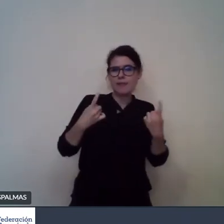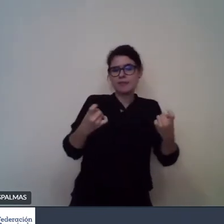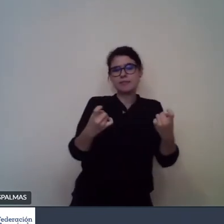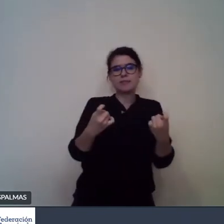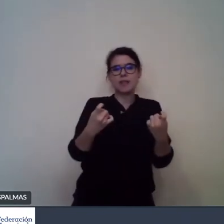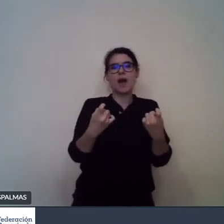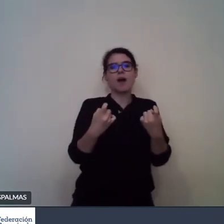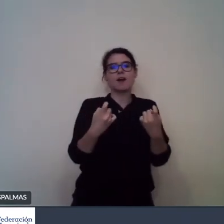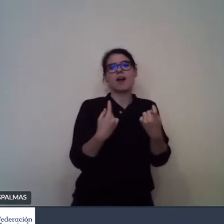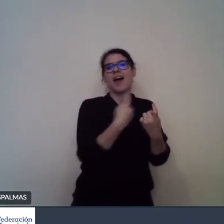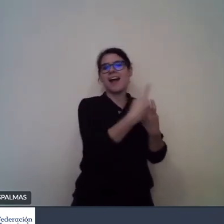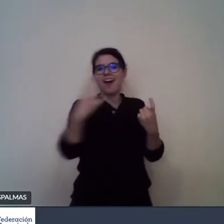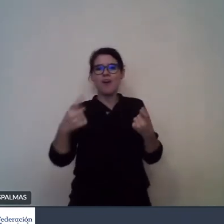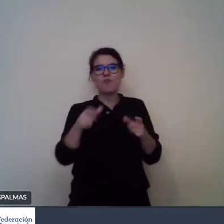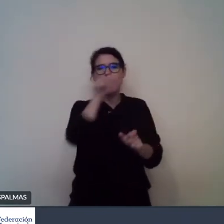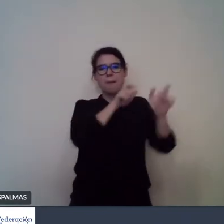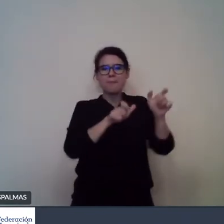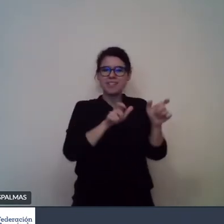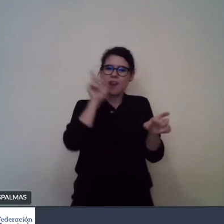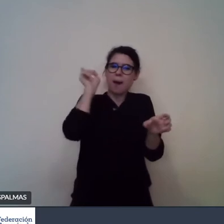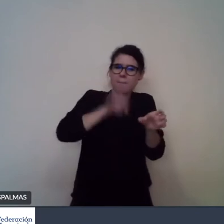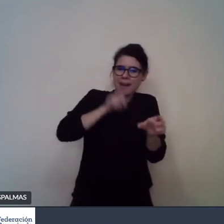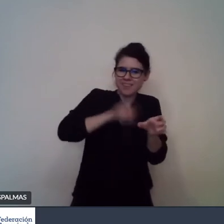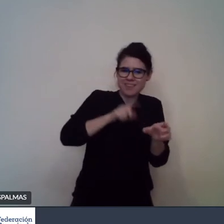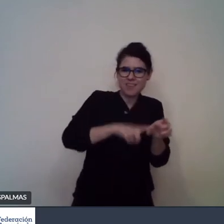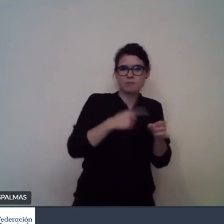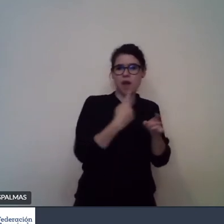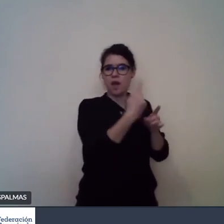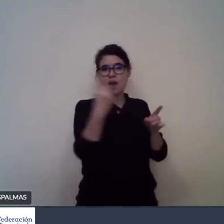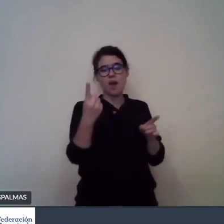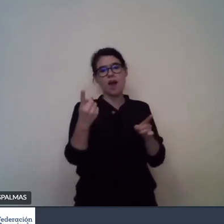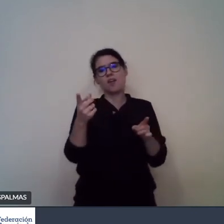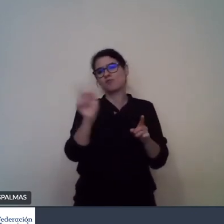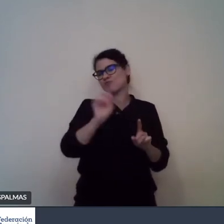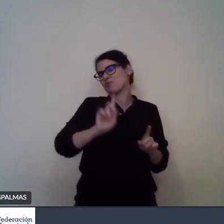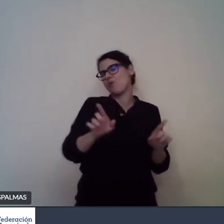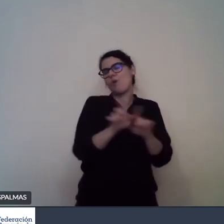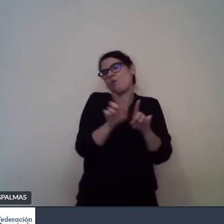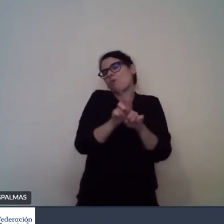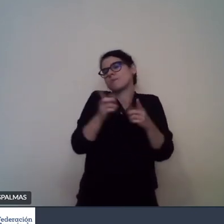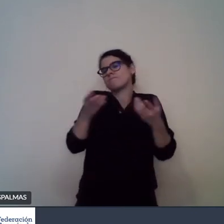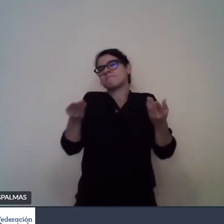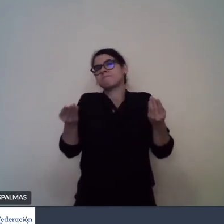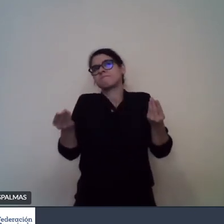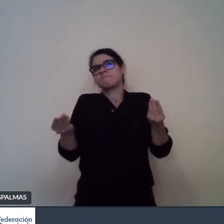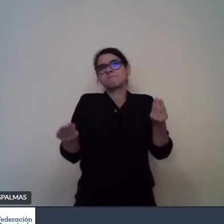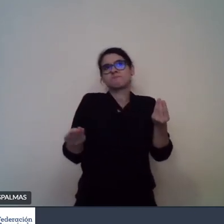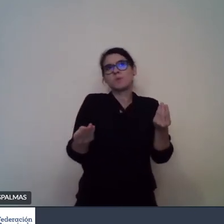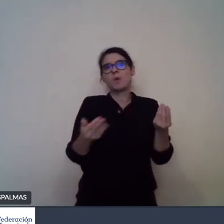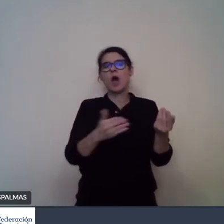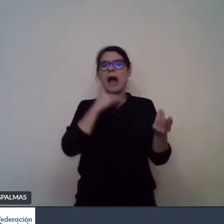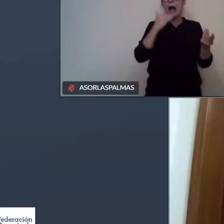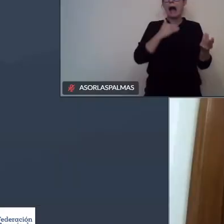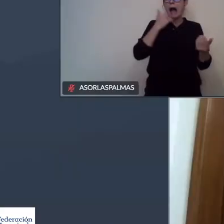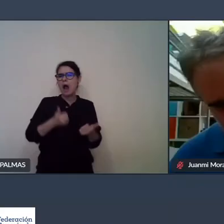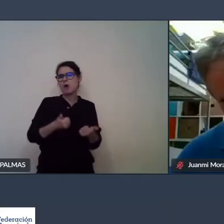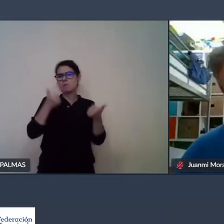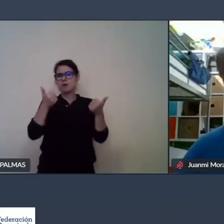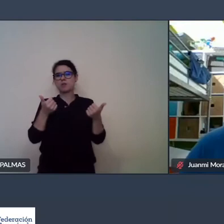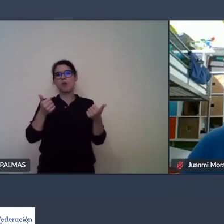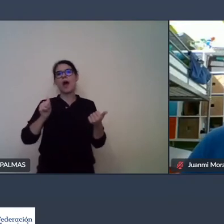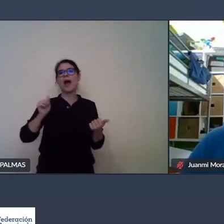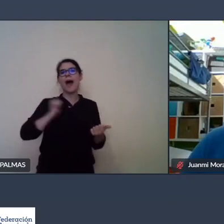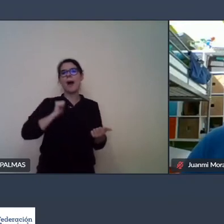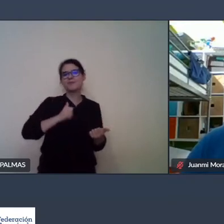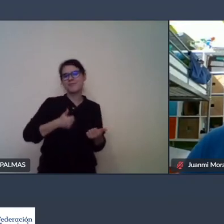de los participantes o cada una de las personas que estaban presentes. Yo creo que es más será más provechoso el intentar